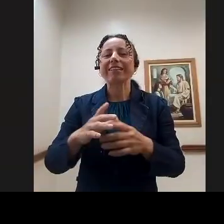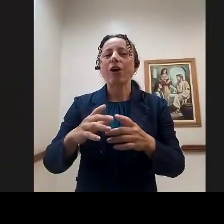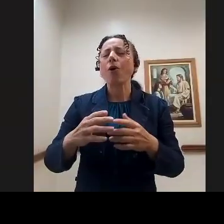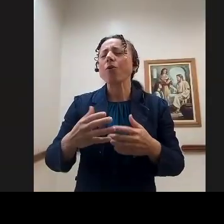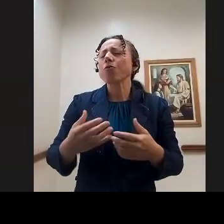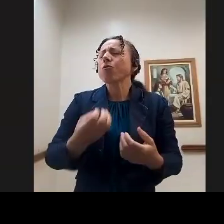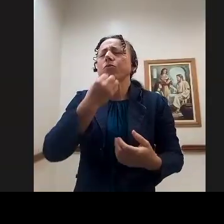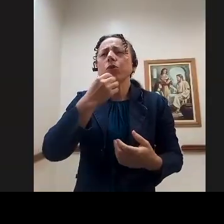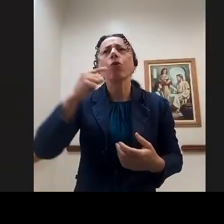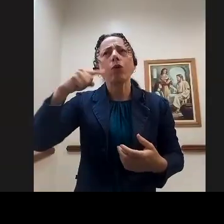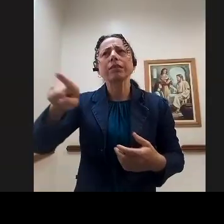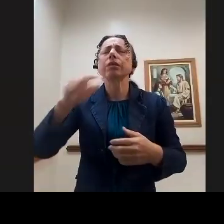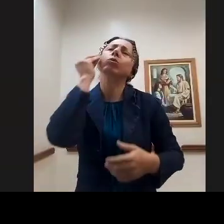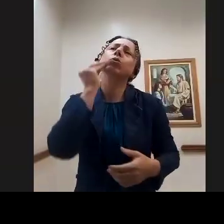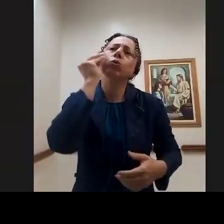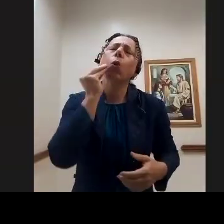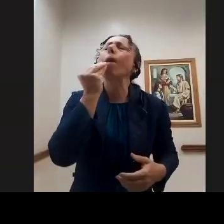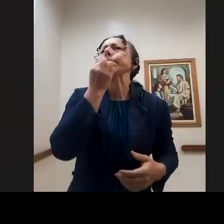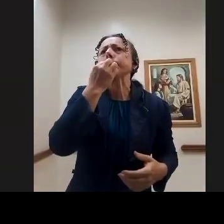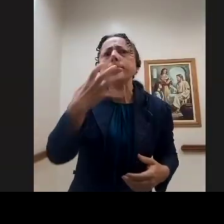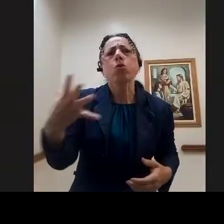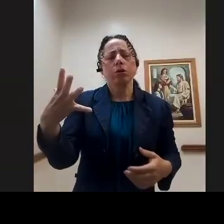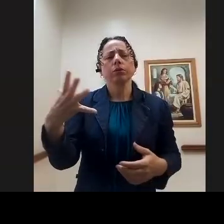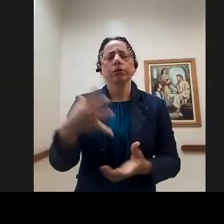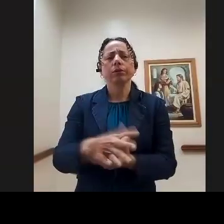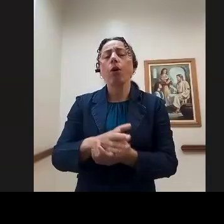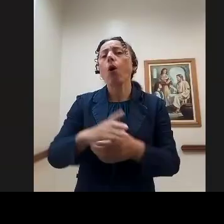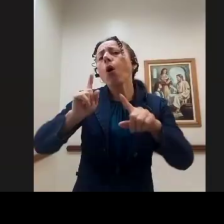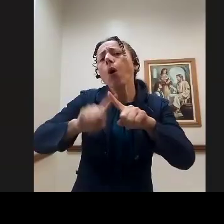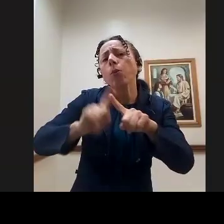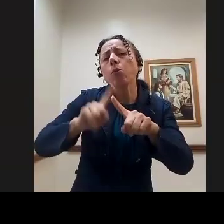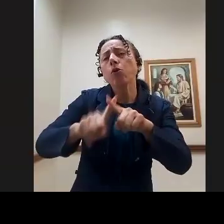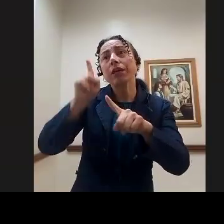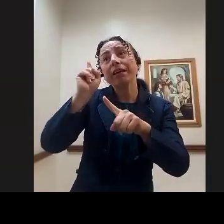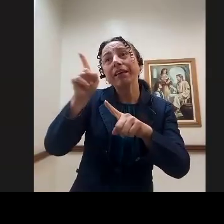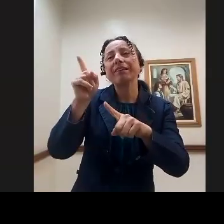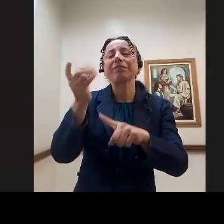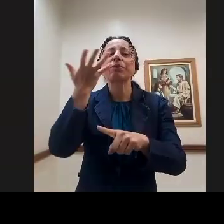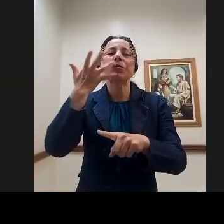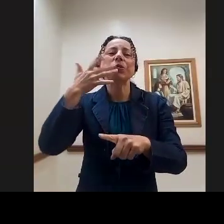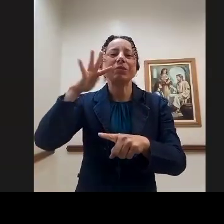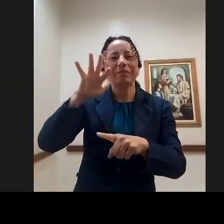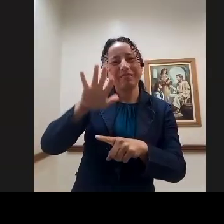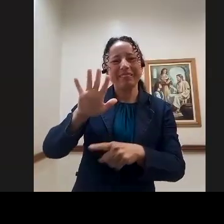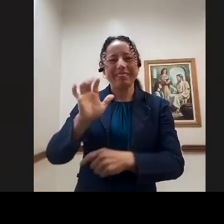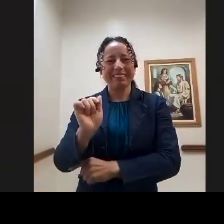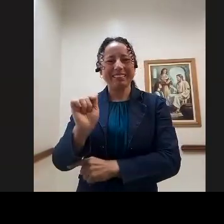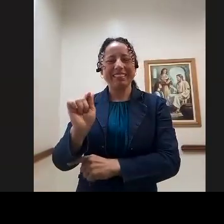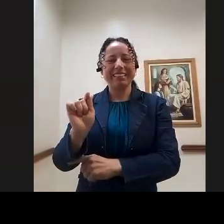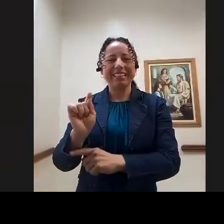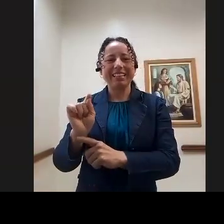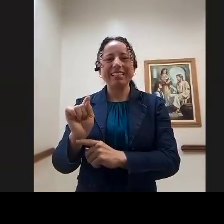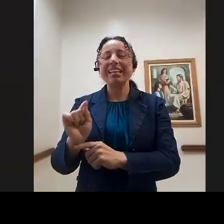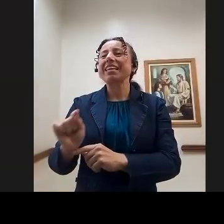Poder olhar e poder perceber que um garotinho, quando ia a almoçar ou jantar,